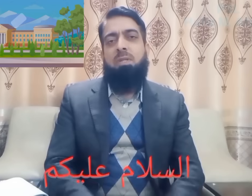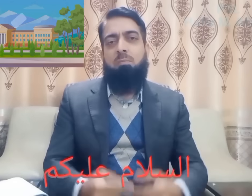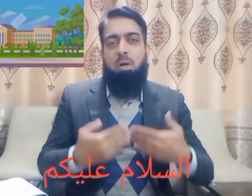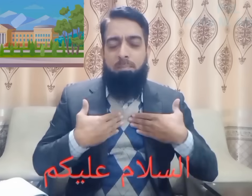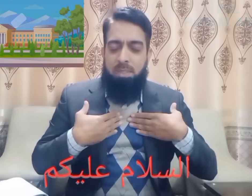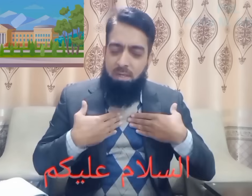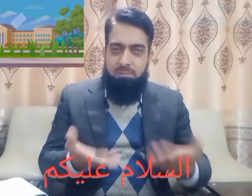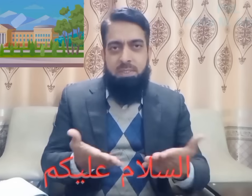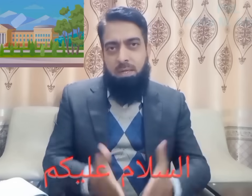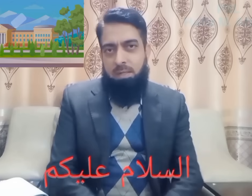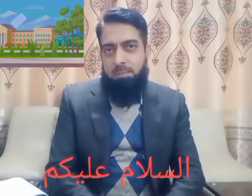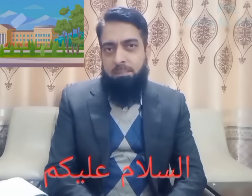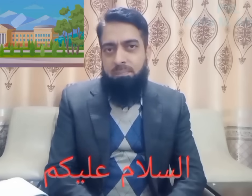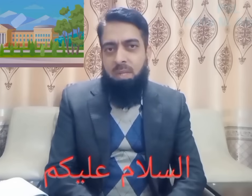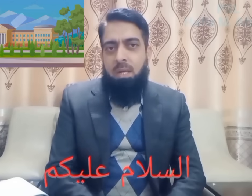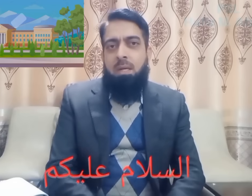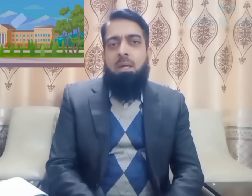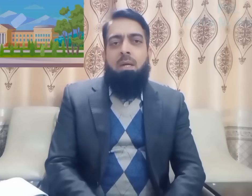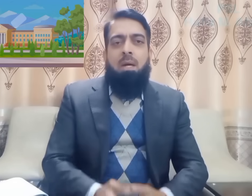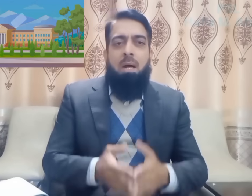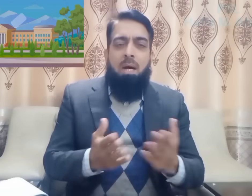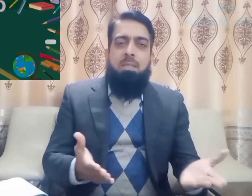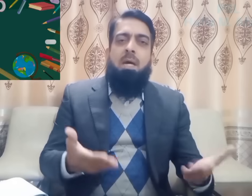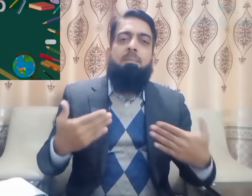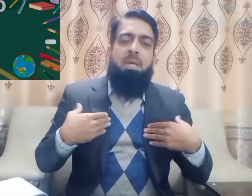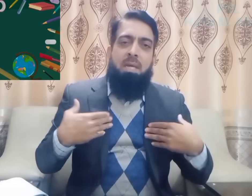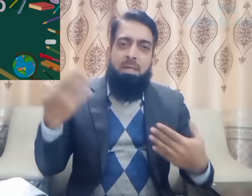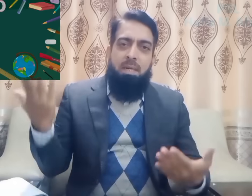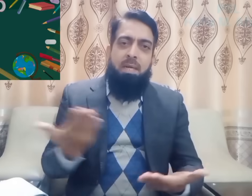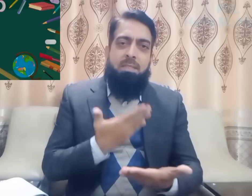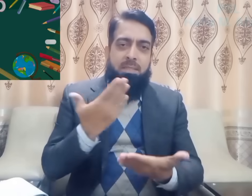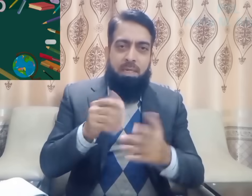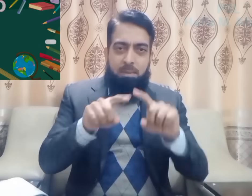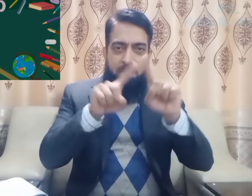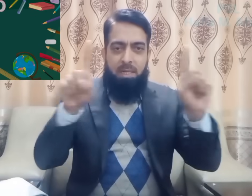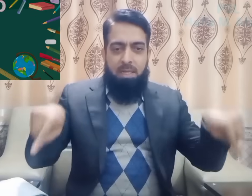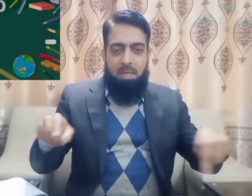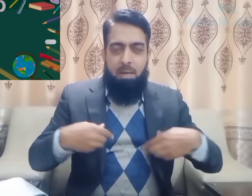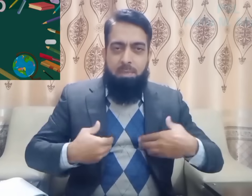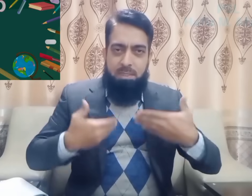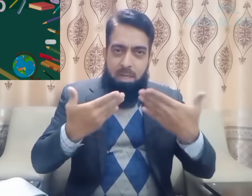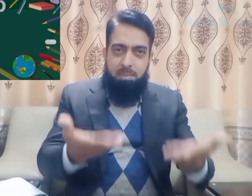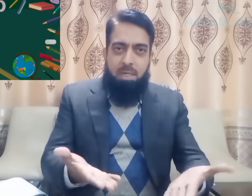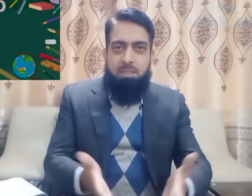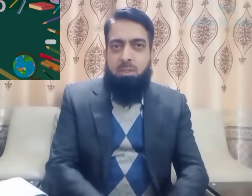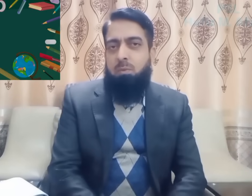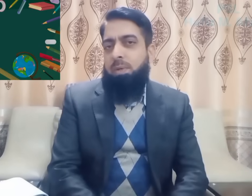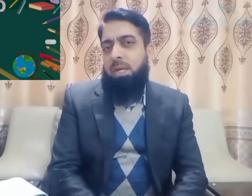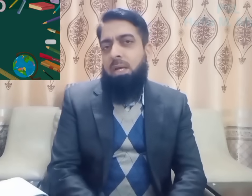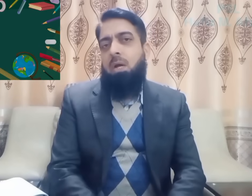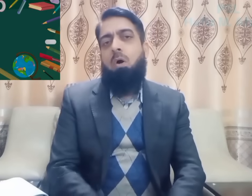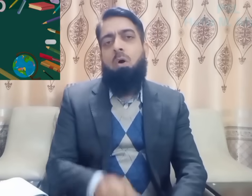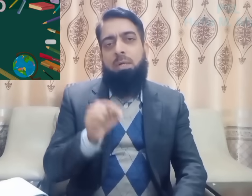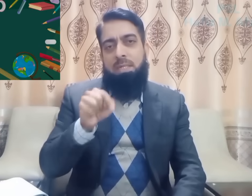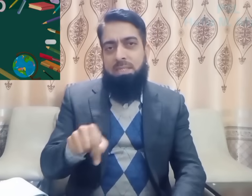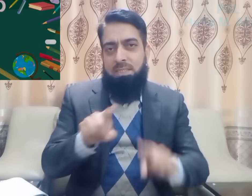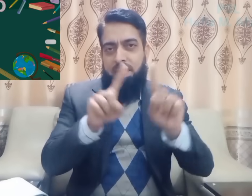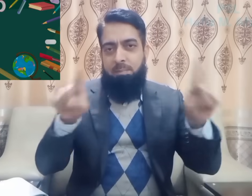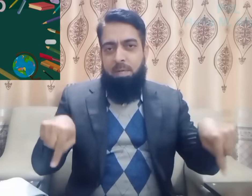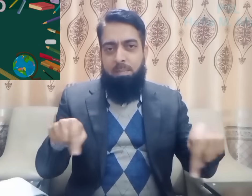विद मोहम्मद अफजाल। आज हम एक नया सेगमेंट लेके आपके सामने हाजिर हुए हैं और इस सेगमेंट